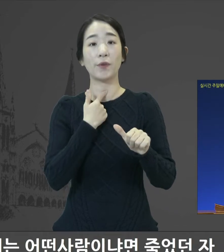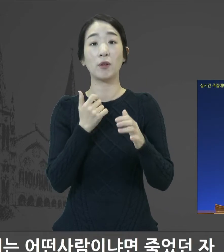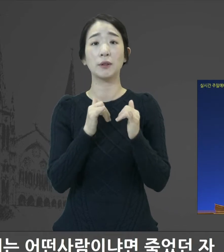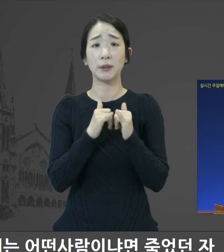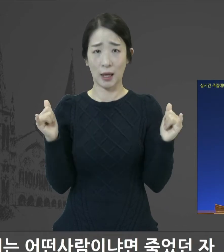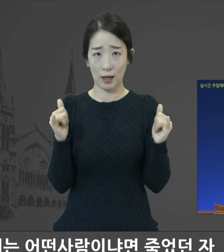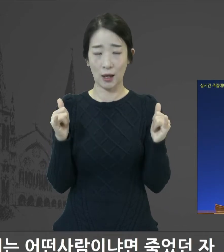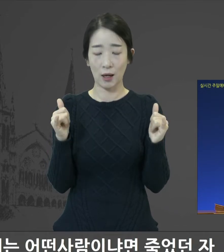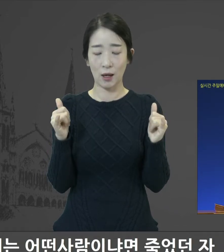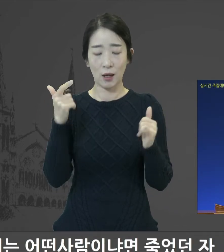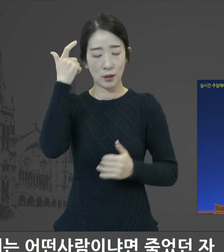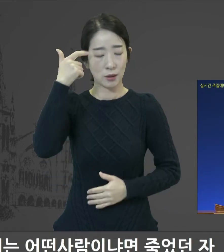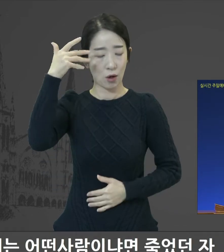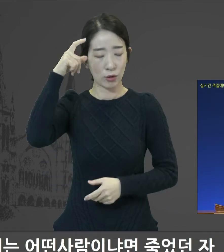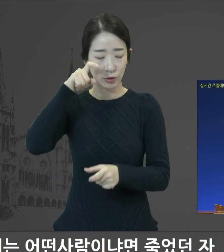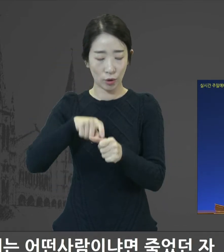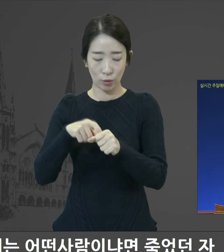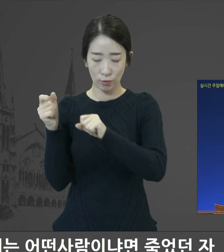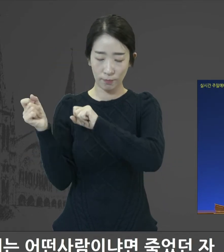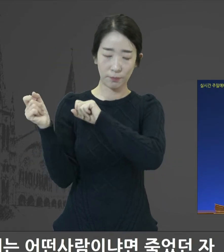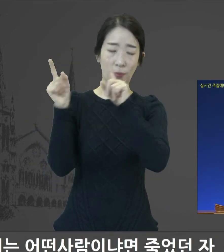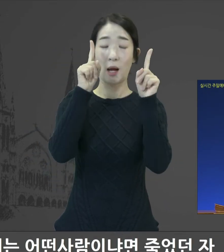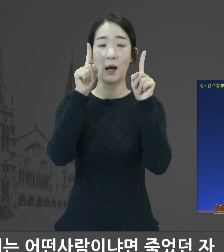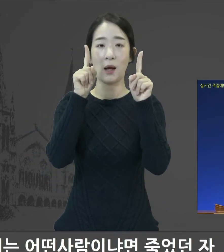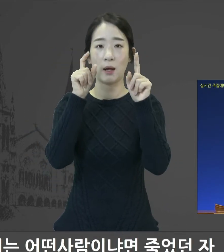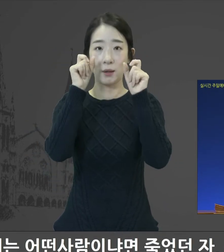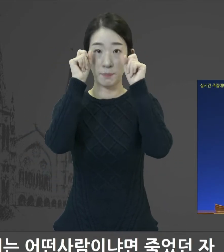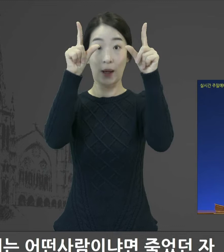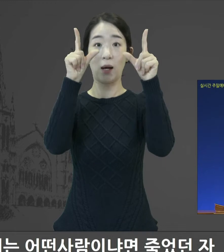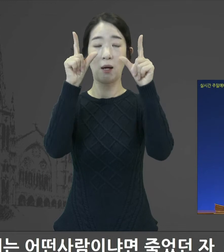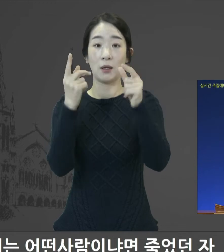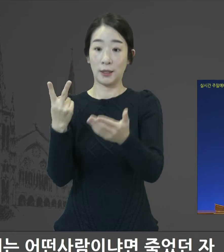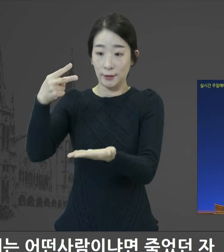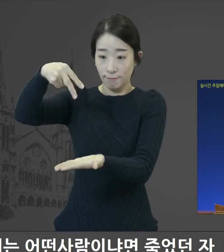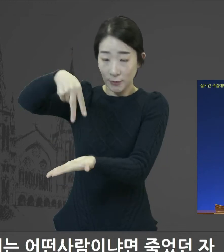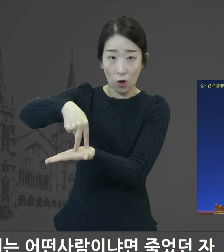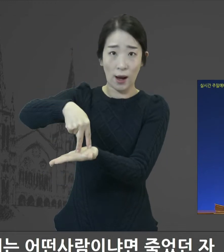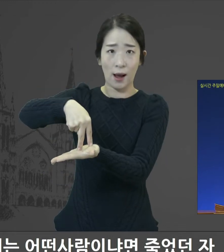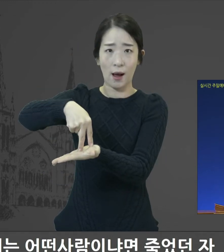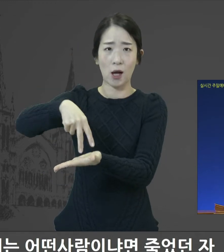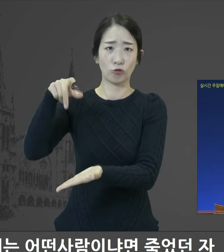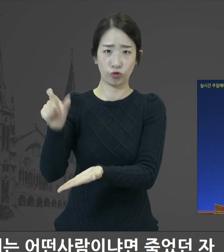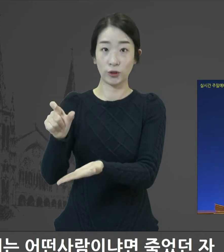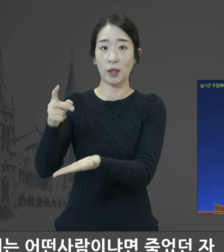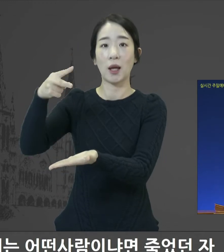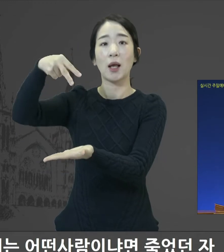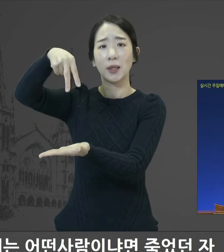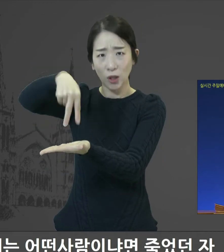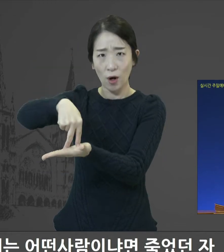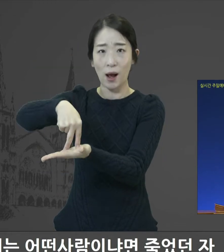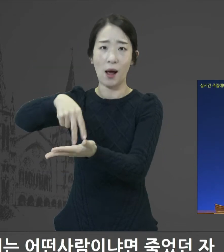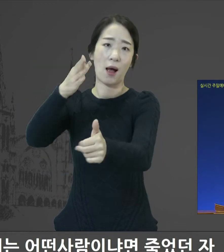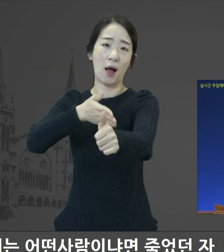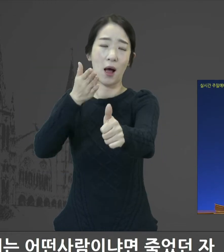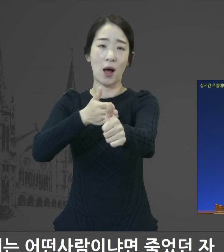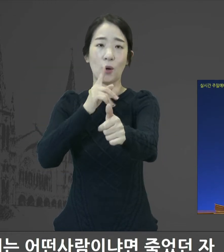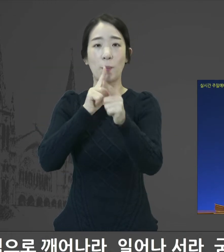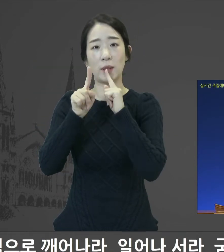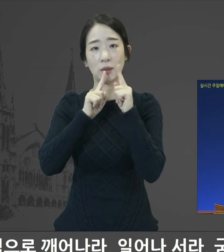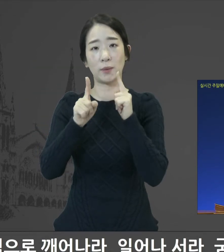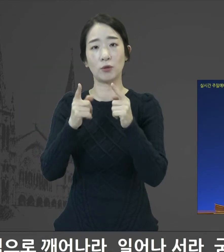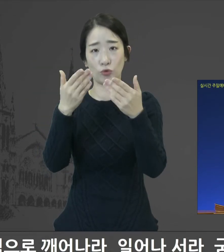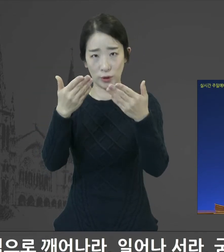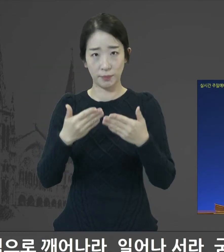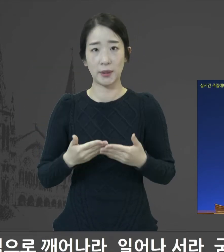자야 영적으로 일어나 서라. 굳게 서라. 이렇게 설명하고 있는